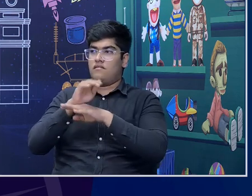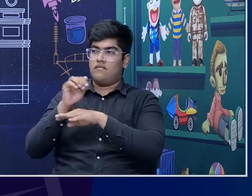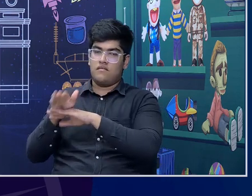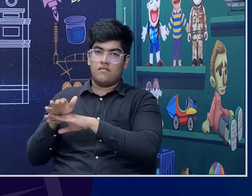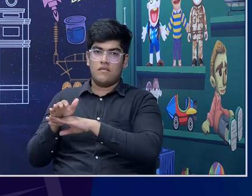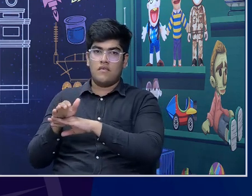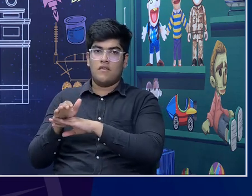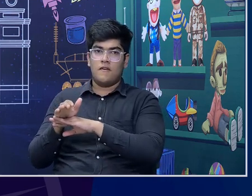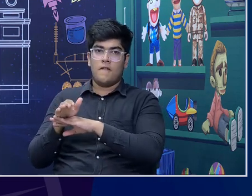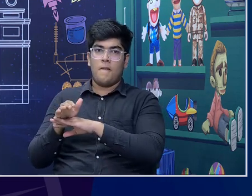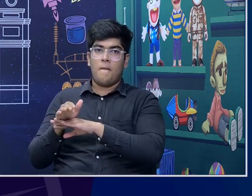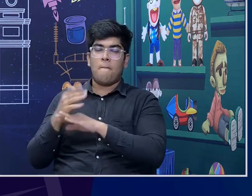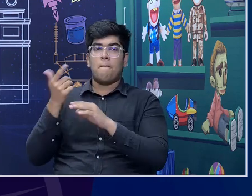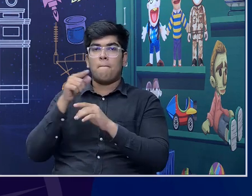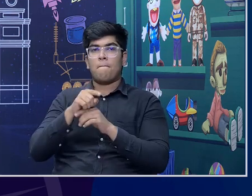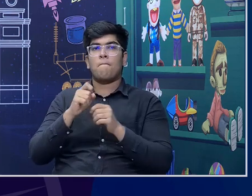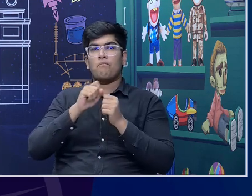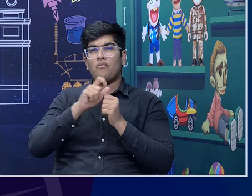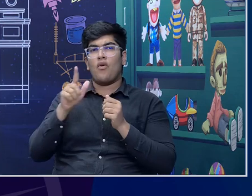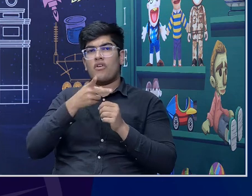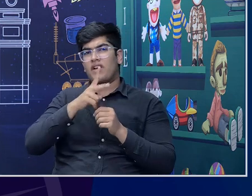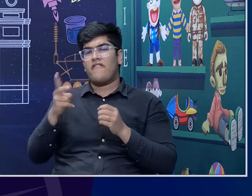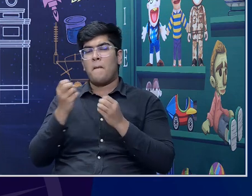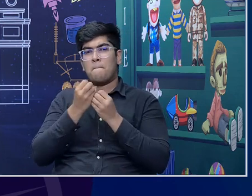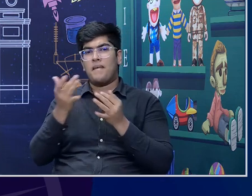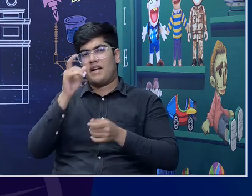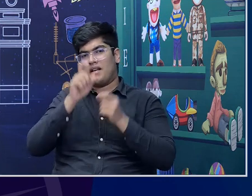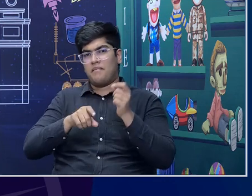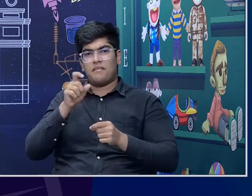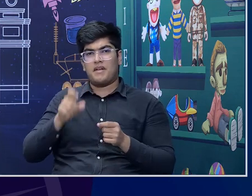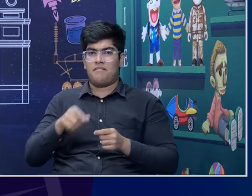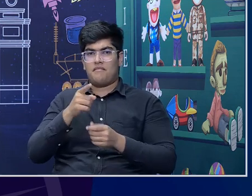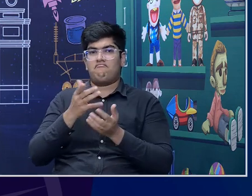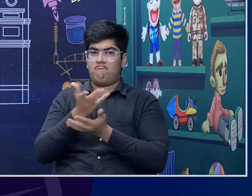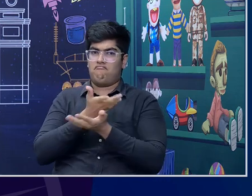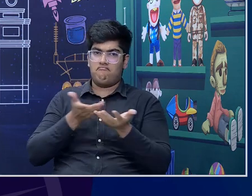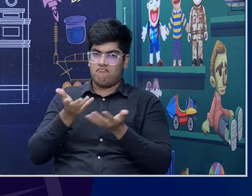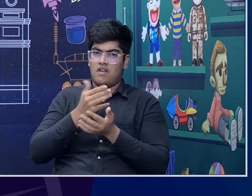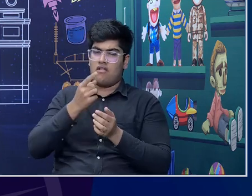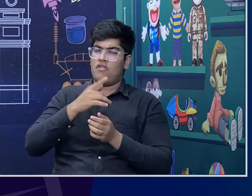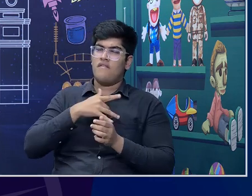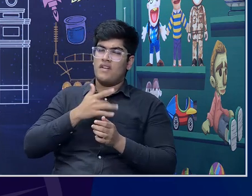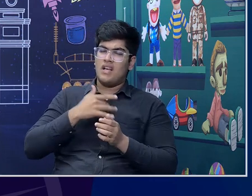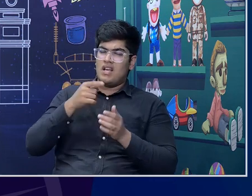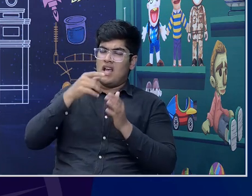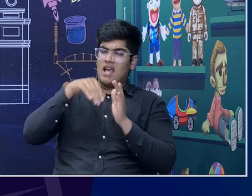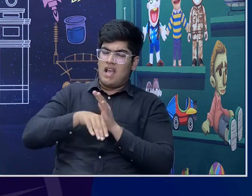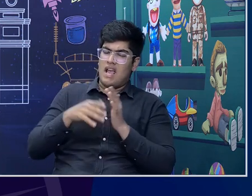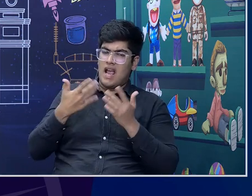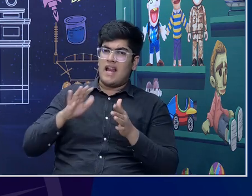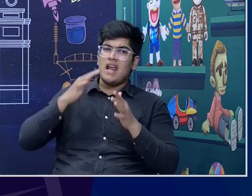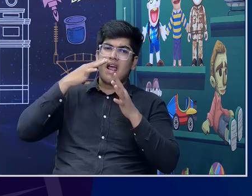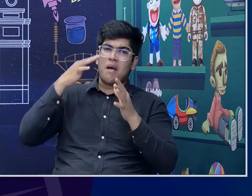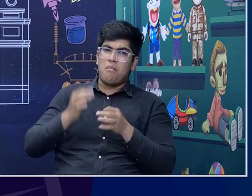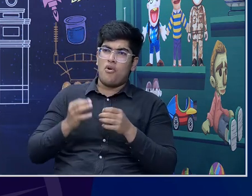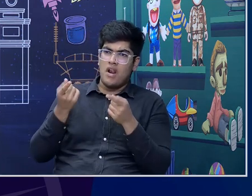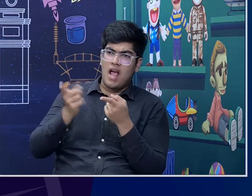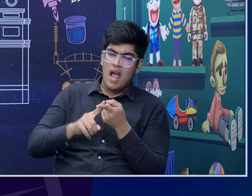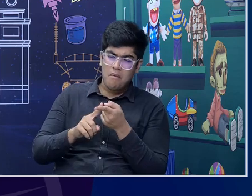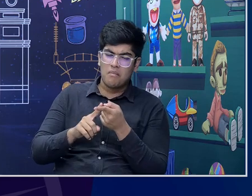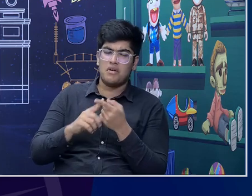काफी अलग-अलग लोगों से बात करते होंगे, तो क्या इनके जीवन में कोई विशेश बात हुई थी, कोई घटना जो आप हम से साज्जा करना